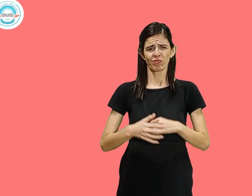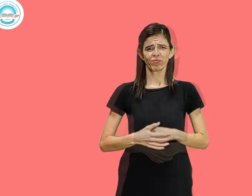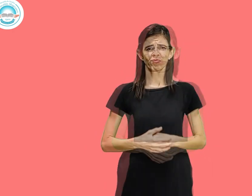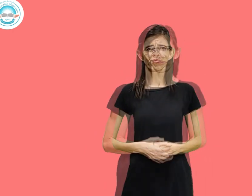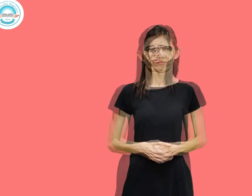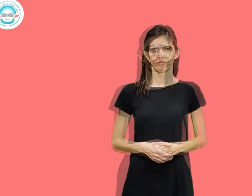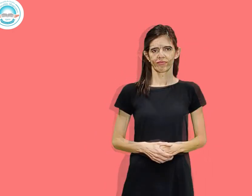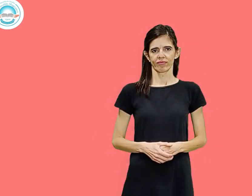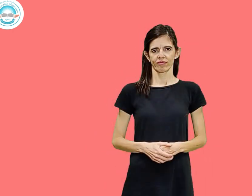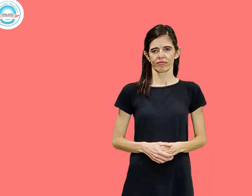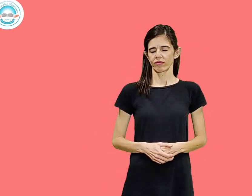tener